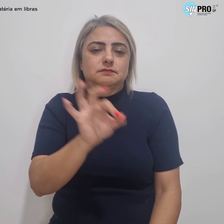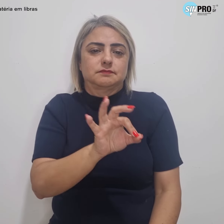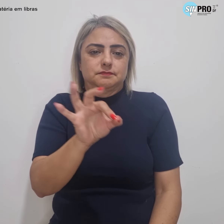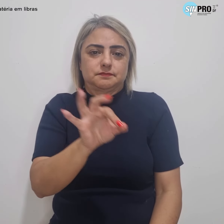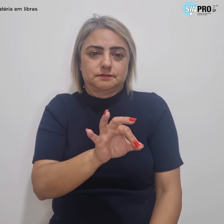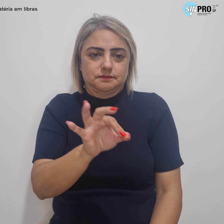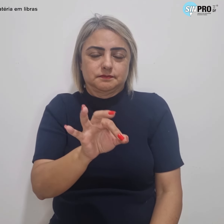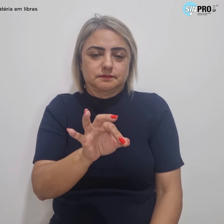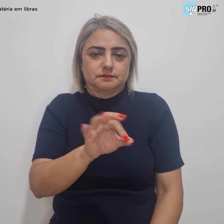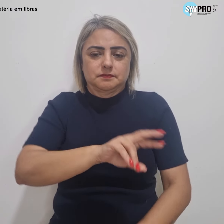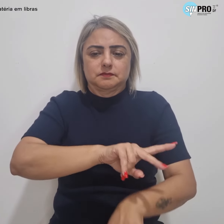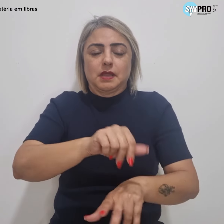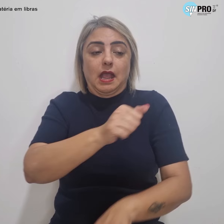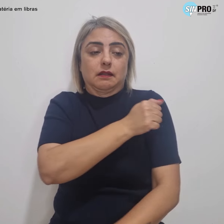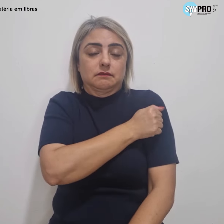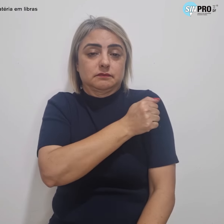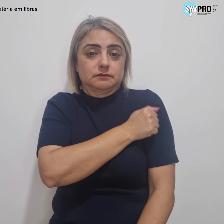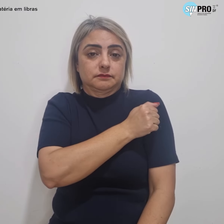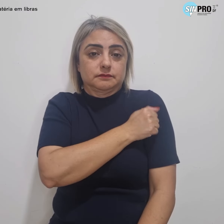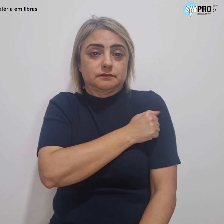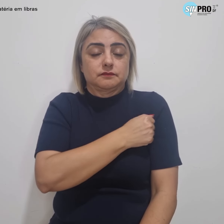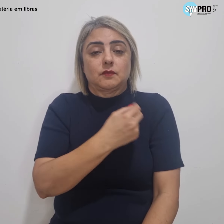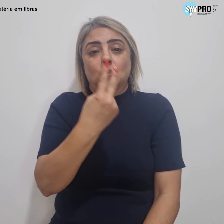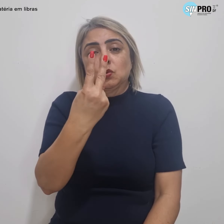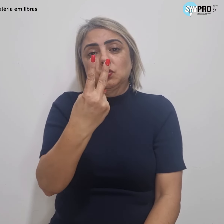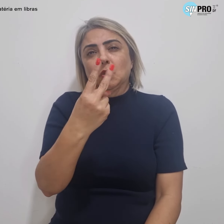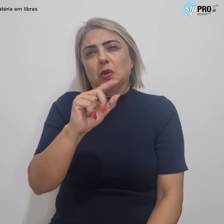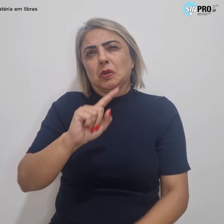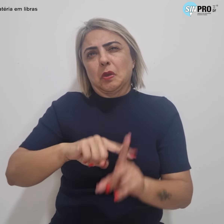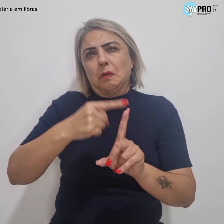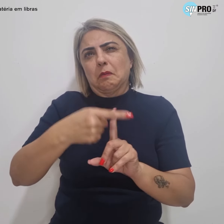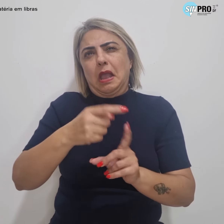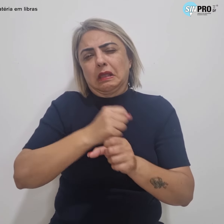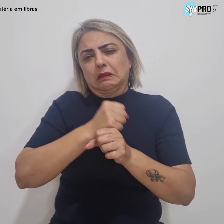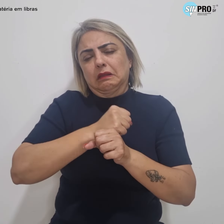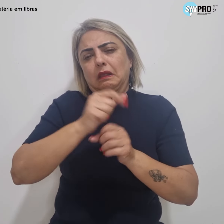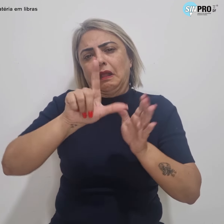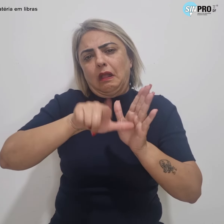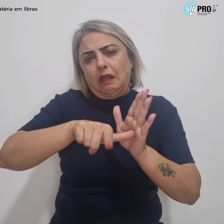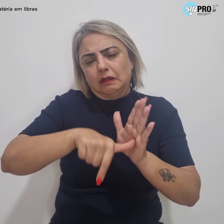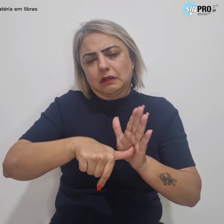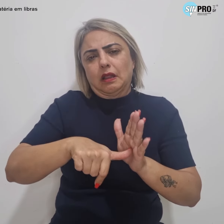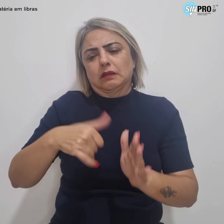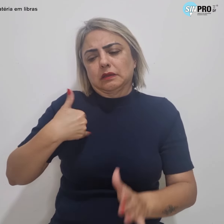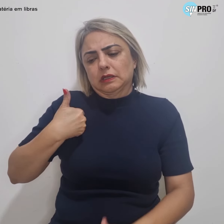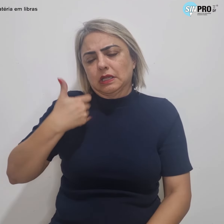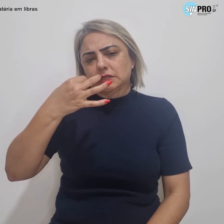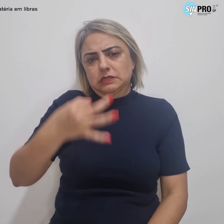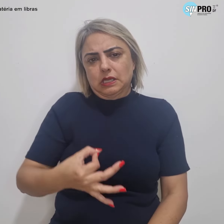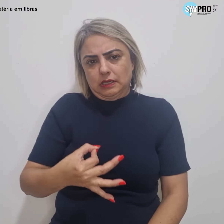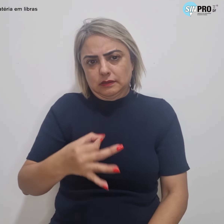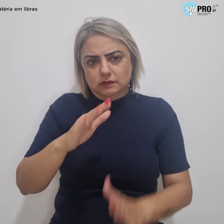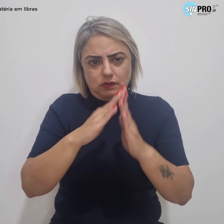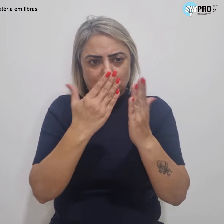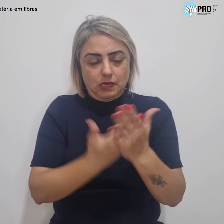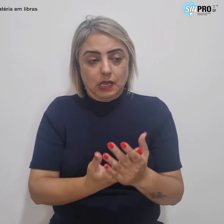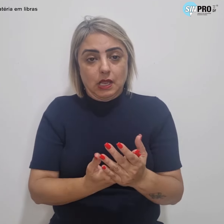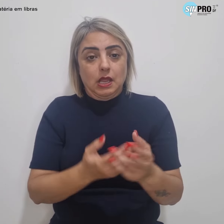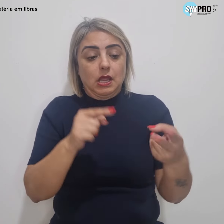dentre alunos com dois ou mais anos de atraso na idade escolar. Esses dois fenômenos